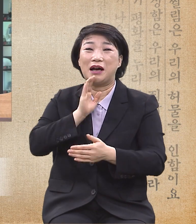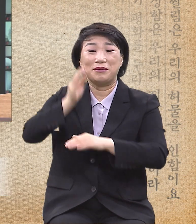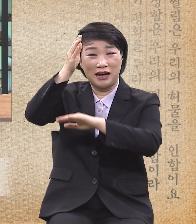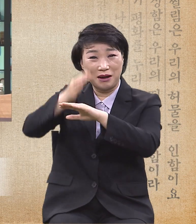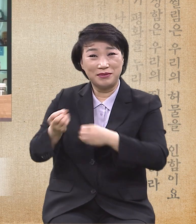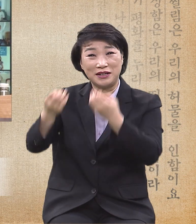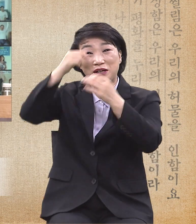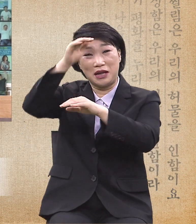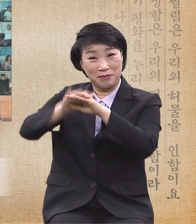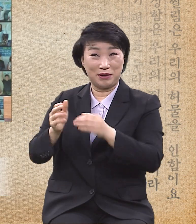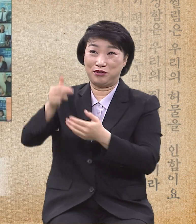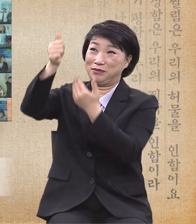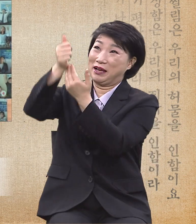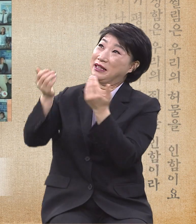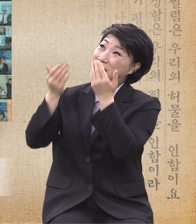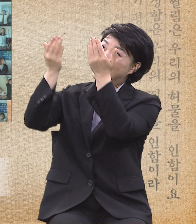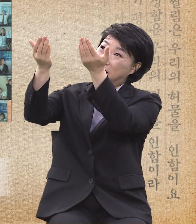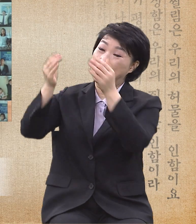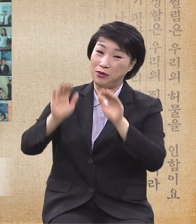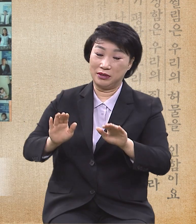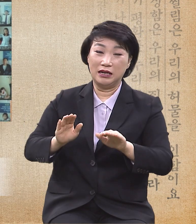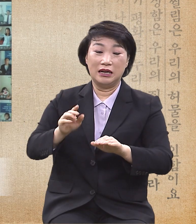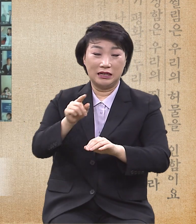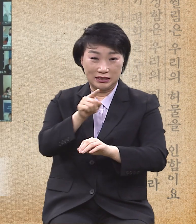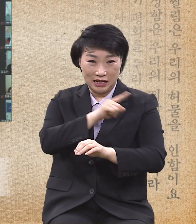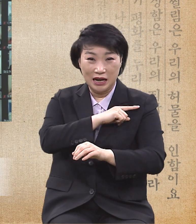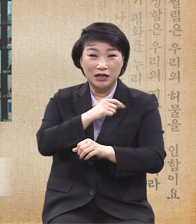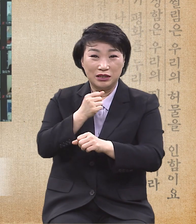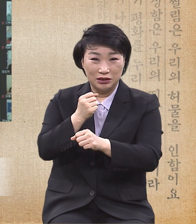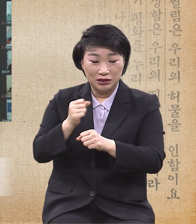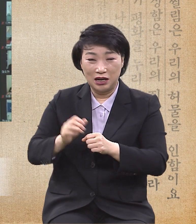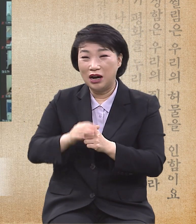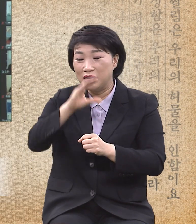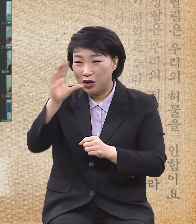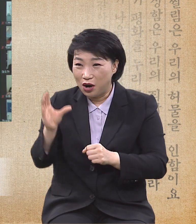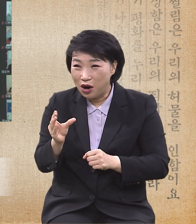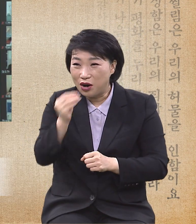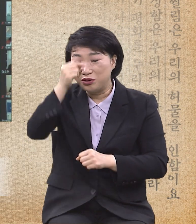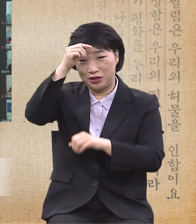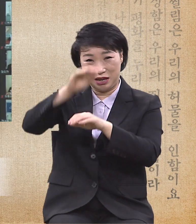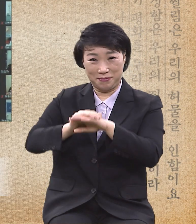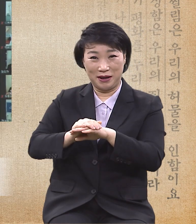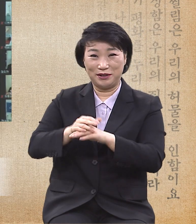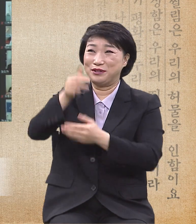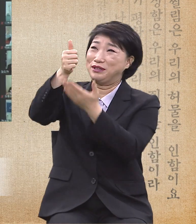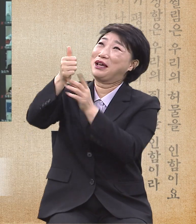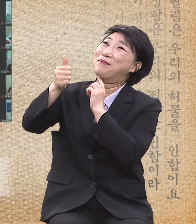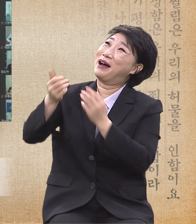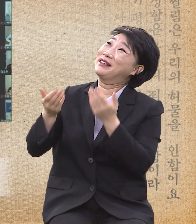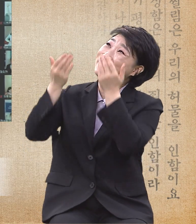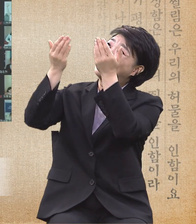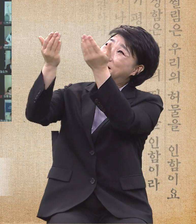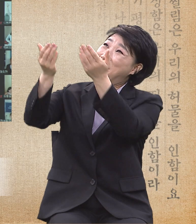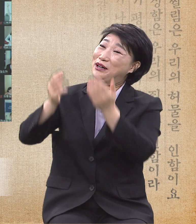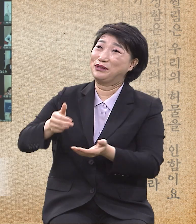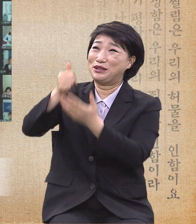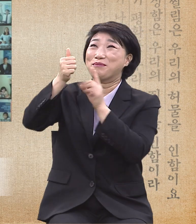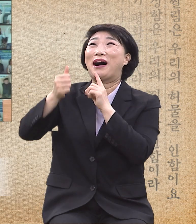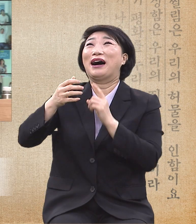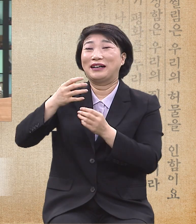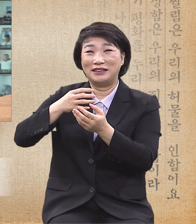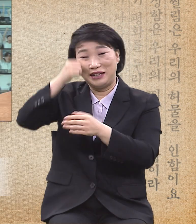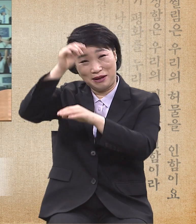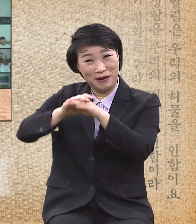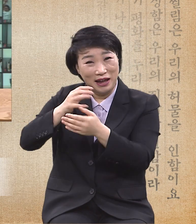주께 올려지도록 오늘 가장 숭고하고 위대하고 거룩한 예배를 주님께 돌려드려 주님만